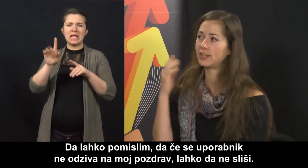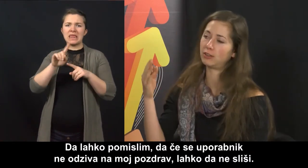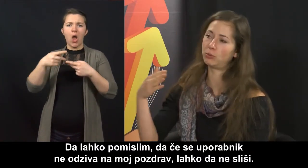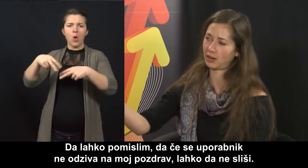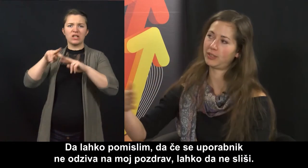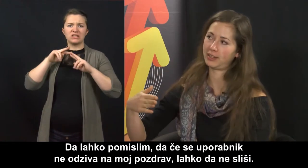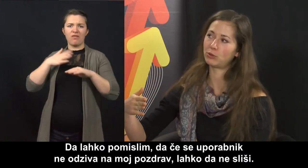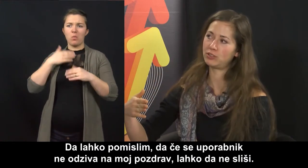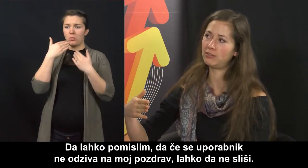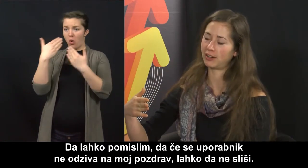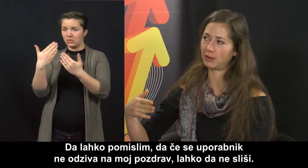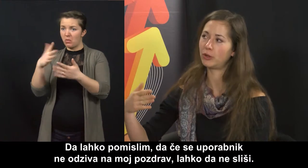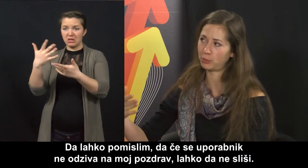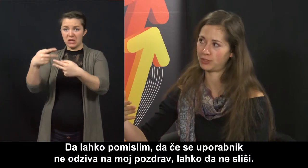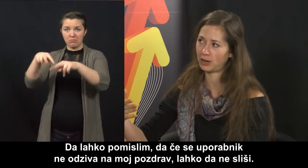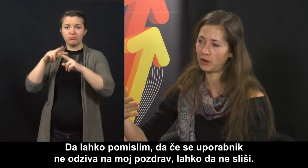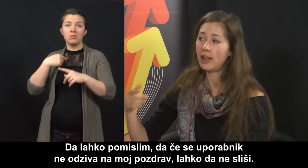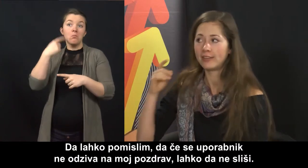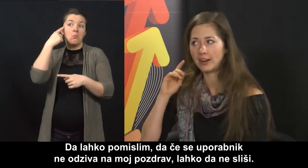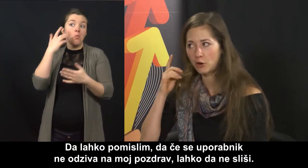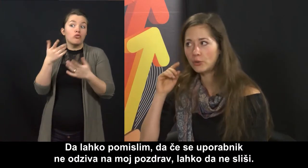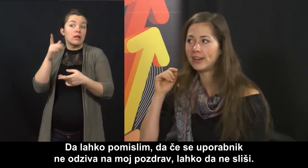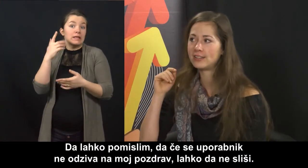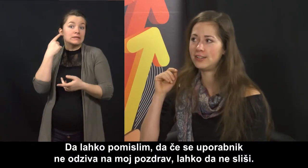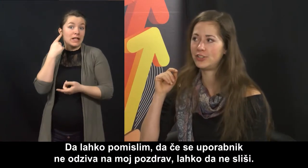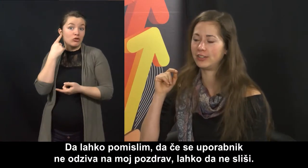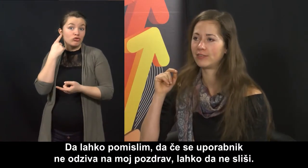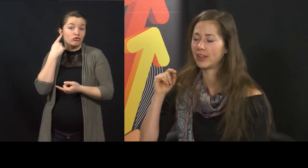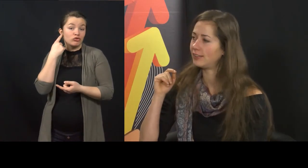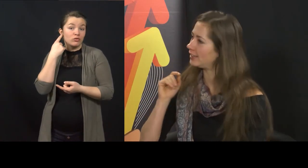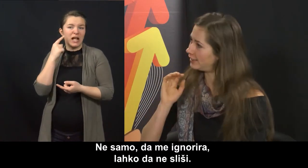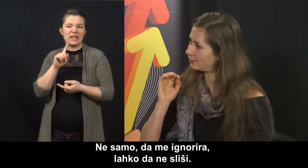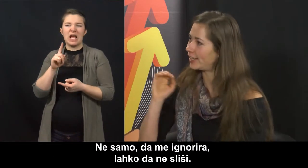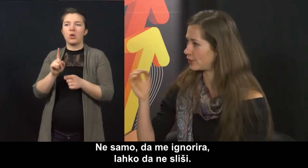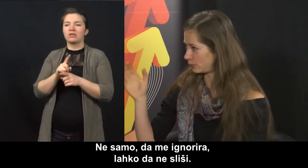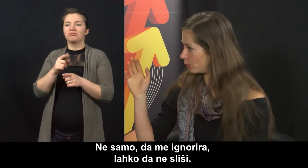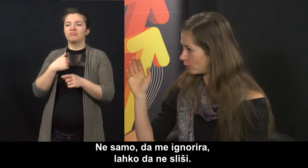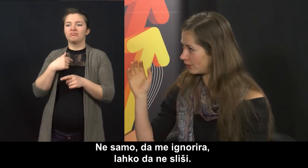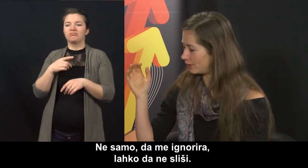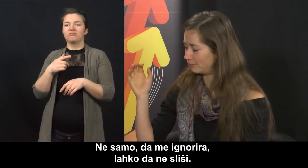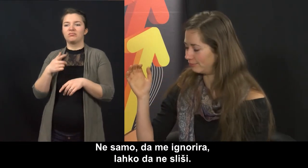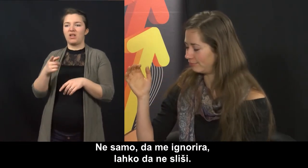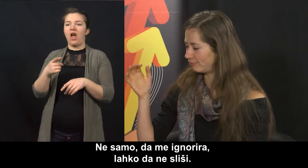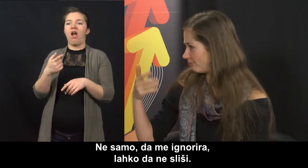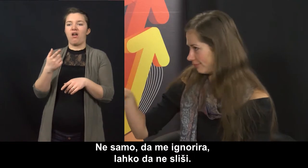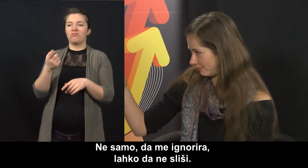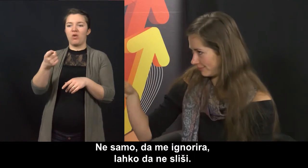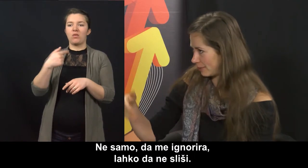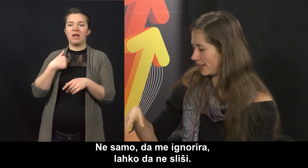če se uporabnik ne odziva na moj pozdrav, da lahko, da ne sliši. Da ni, da je samo,